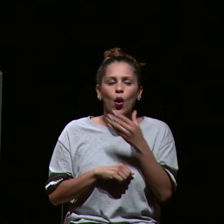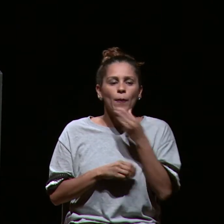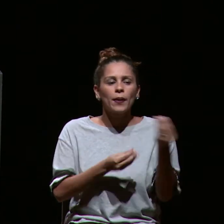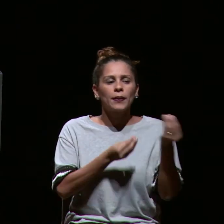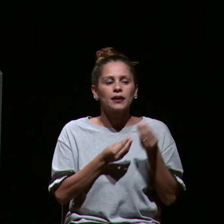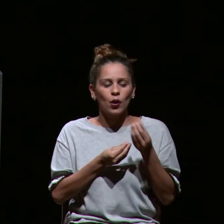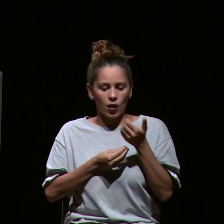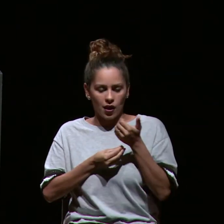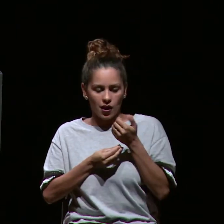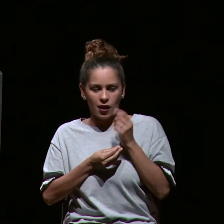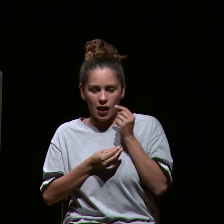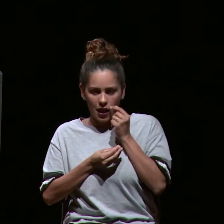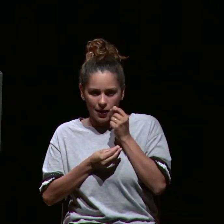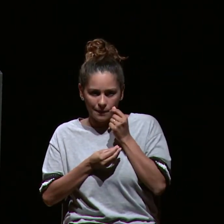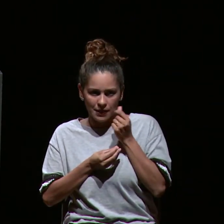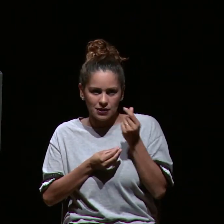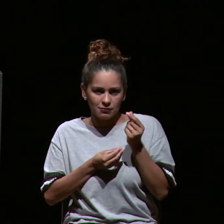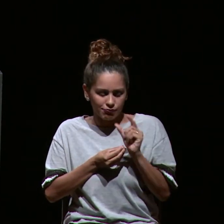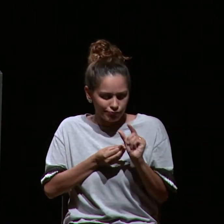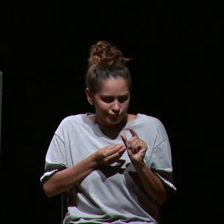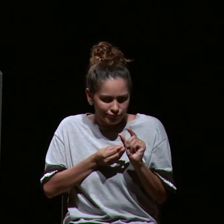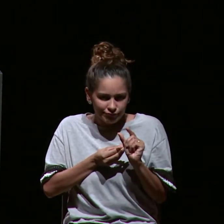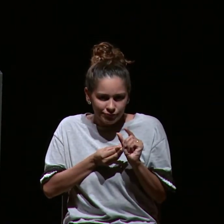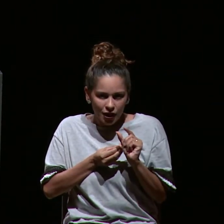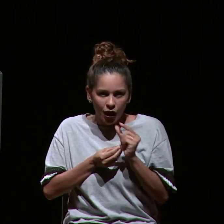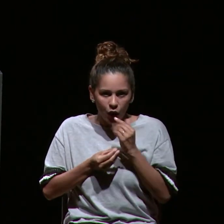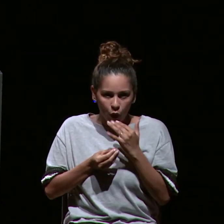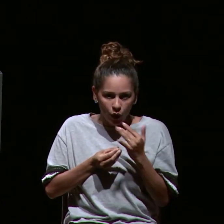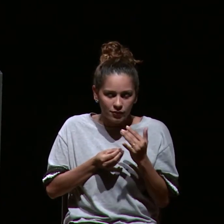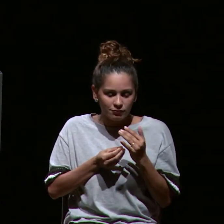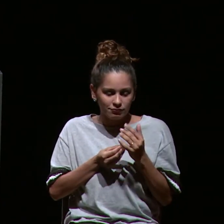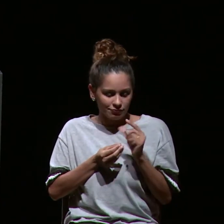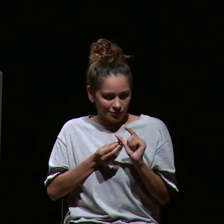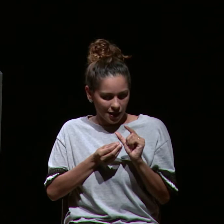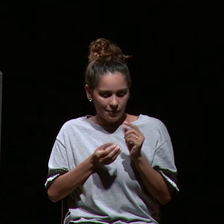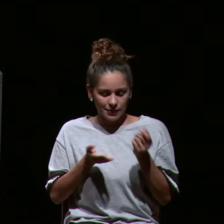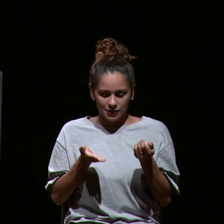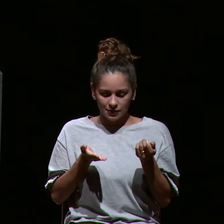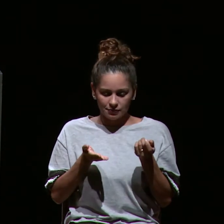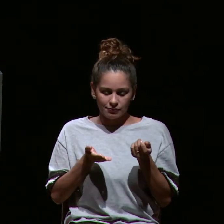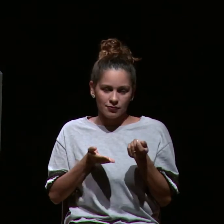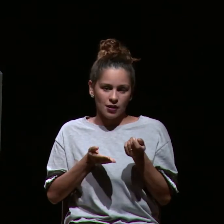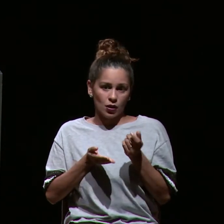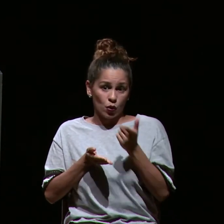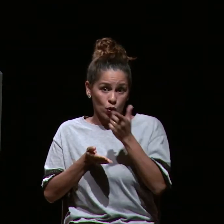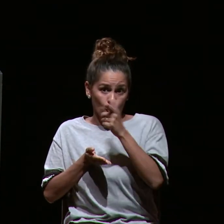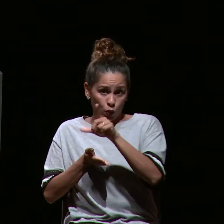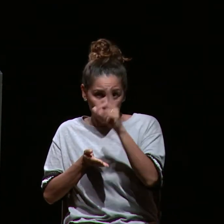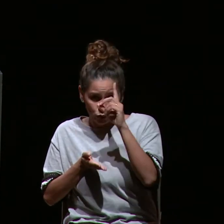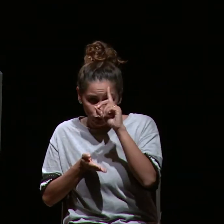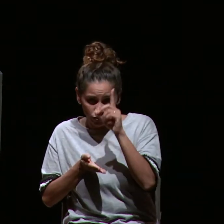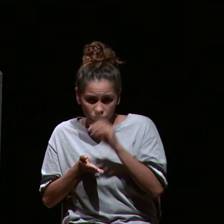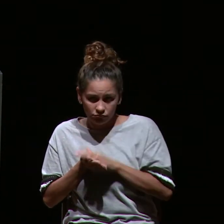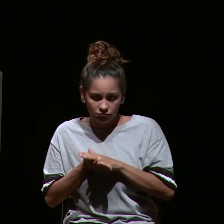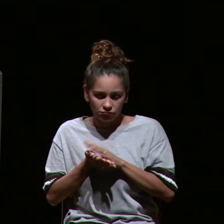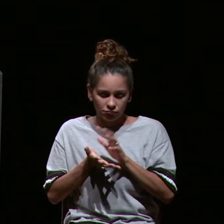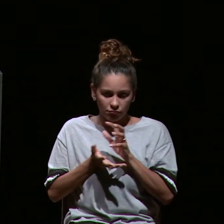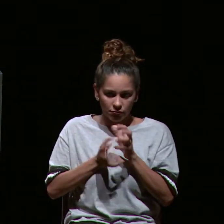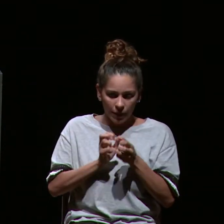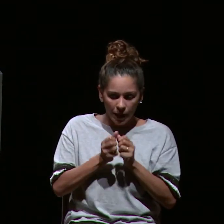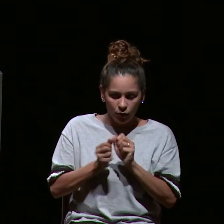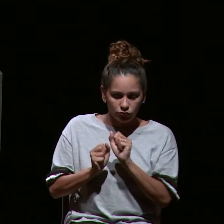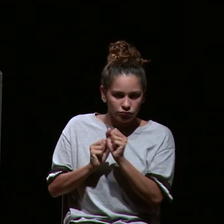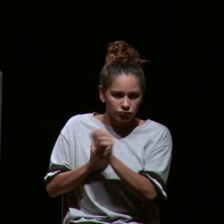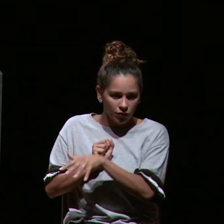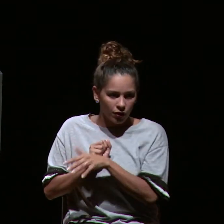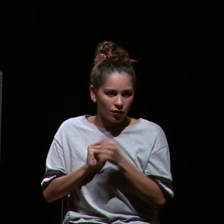ou cobre e um pedacinho de lápis de cera. Esperei que jogassem fora um desenho e no dia seguinte, na hora da aula, depois de olhar um pouco, me sentei em